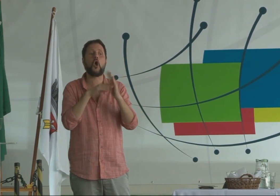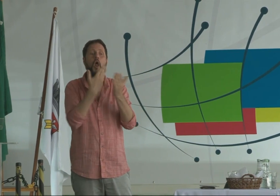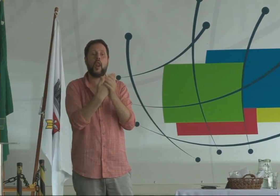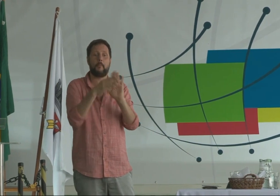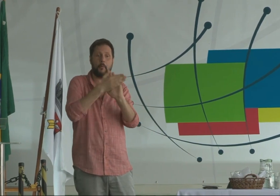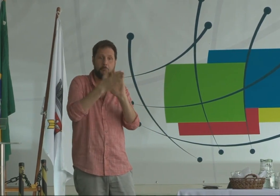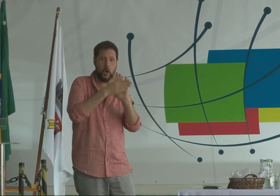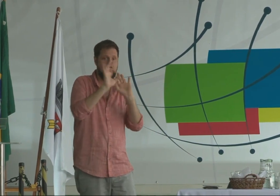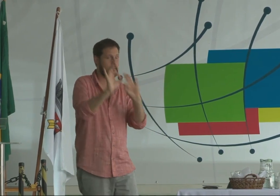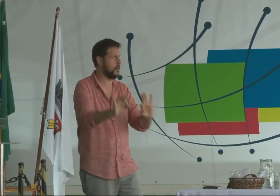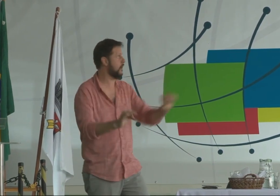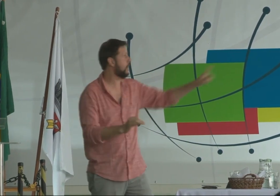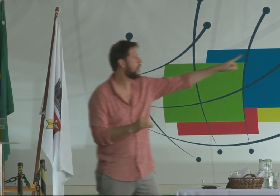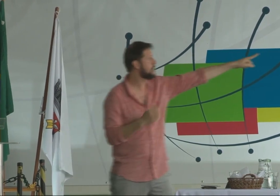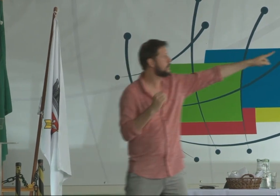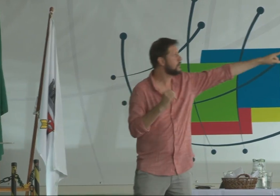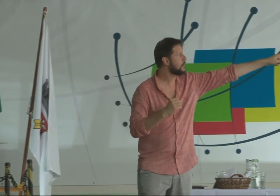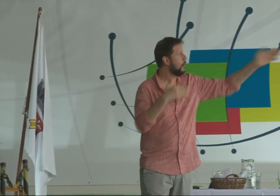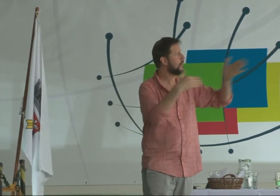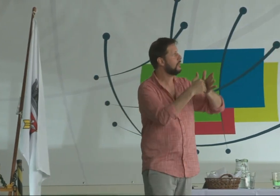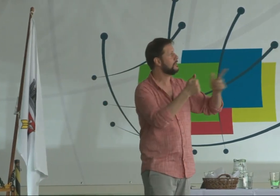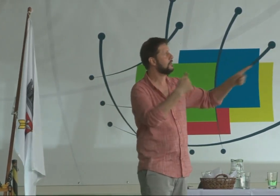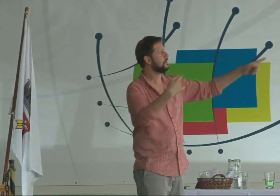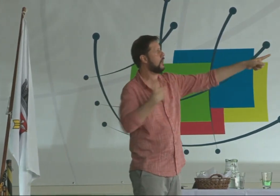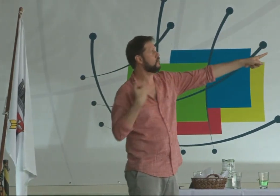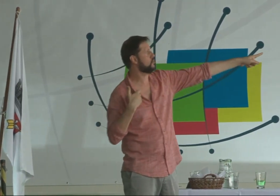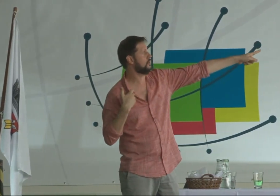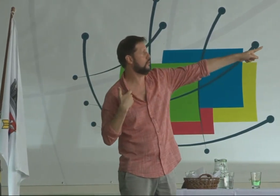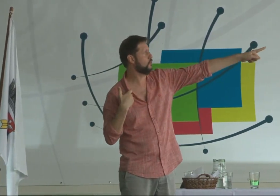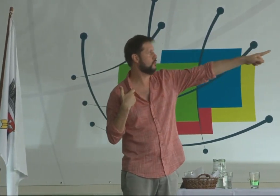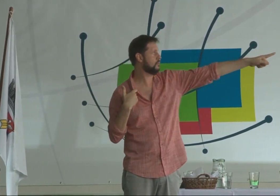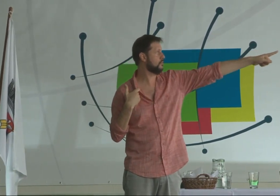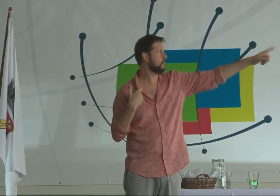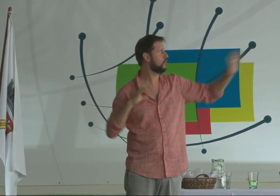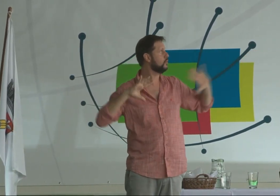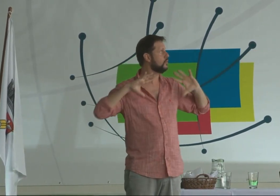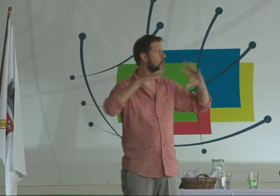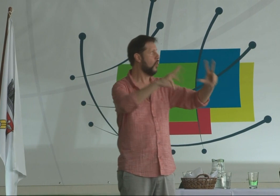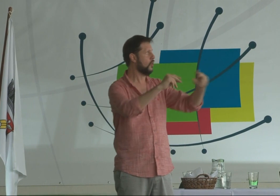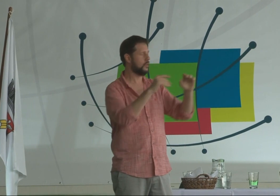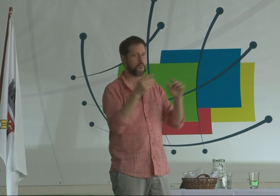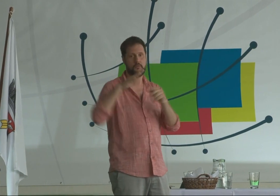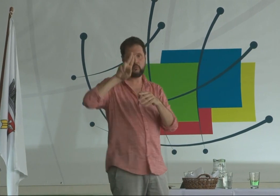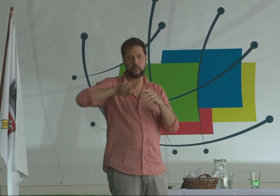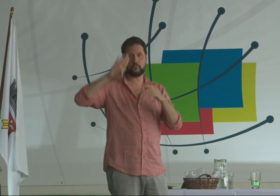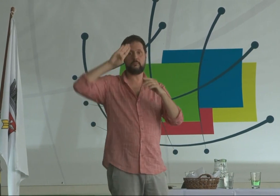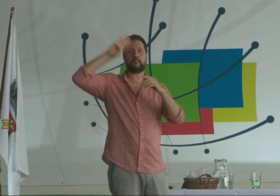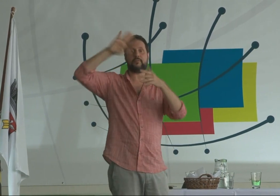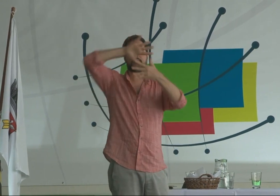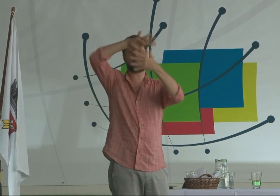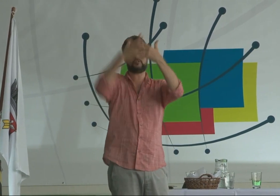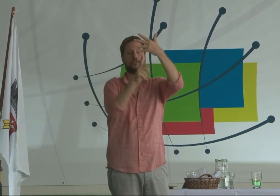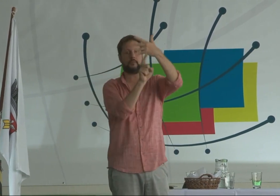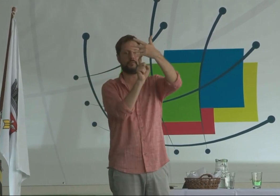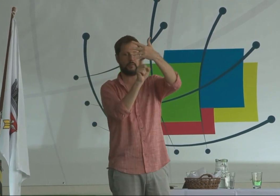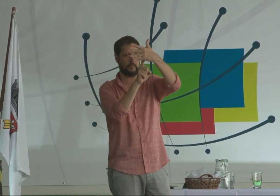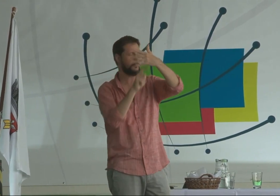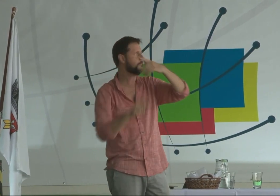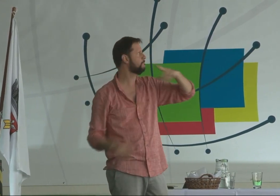Aqui fala um pouquinho do PNR, em a como que a proposta da Escola Benito entrou, através da Metapato, em que a língua